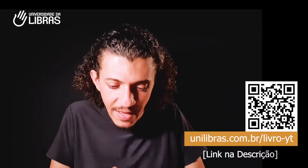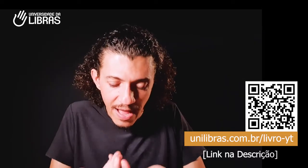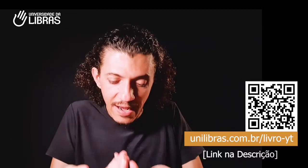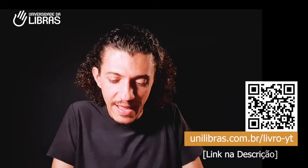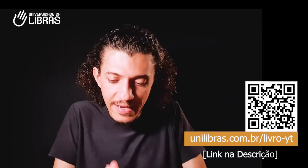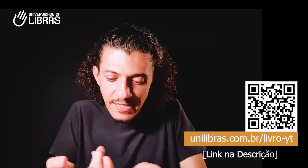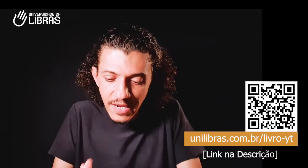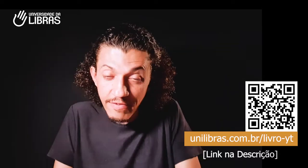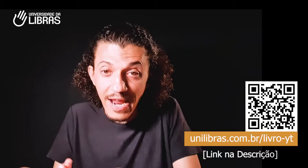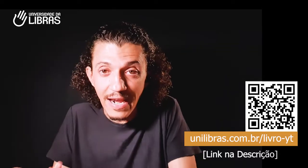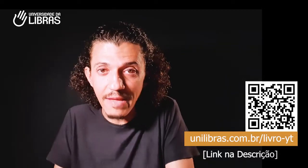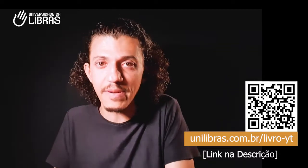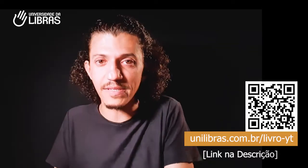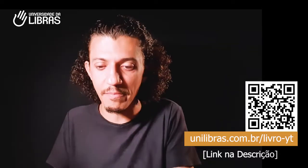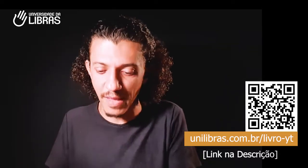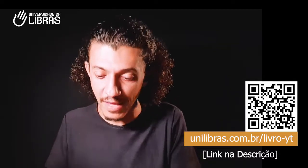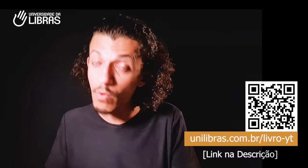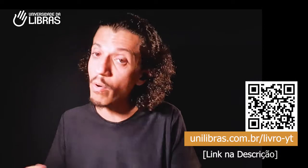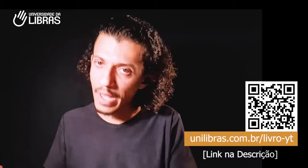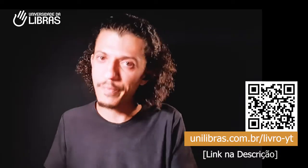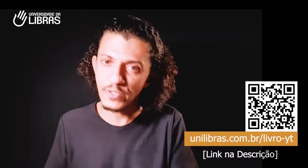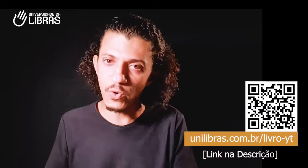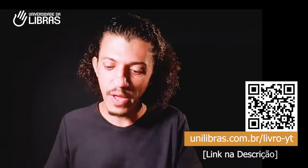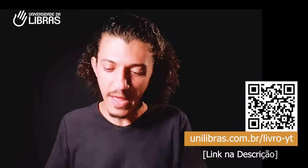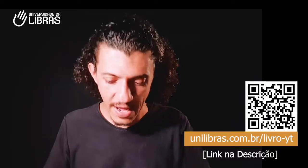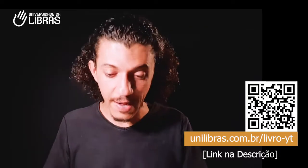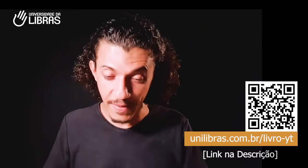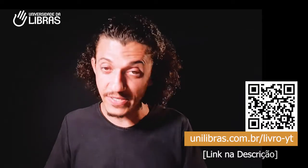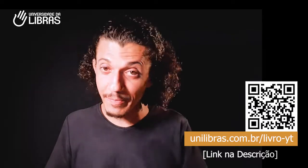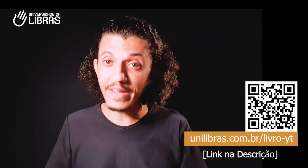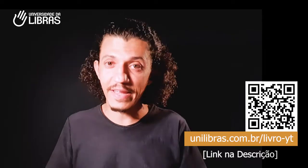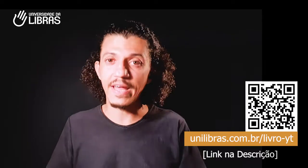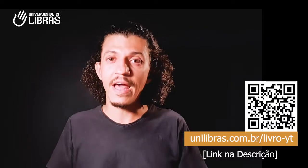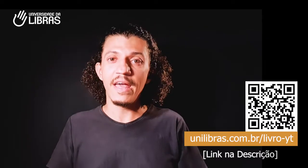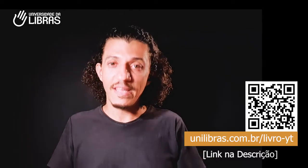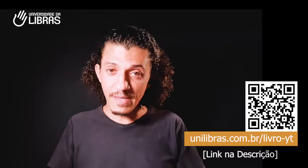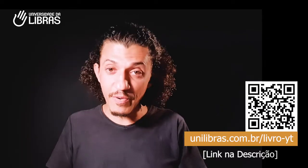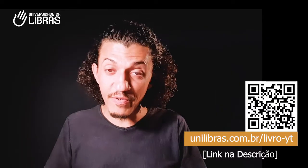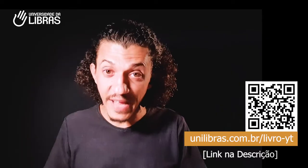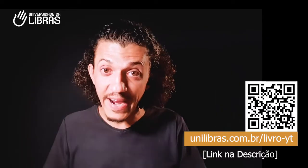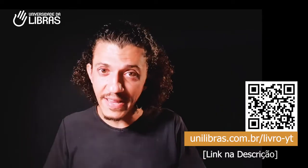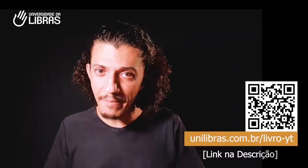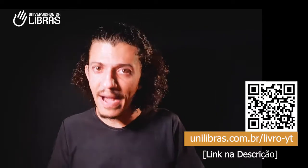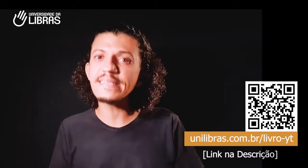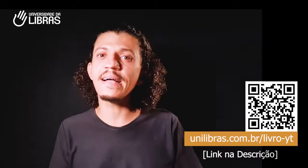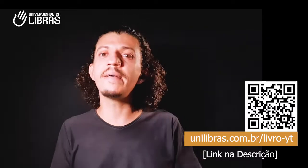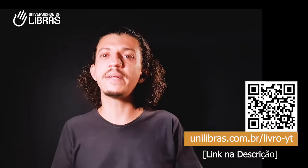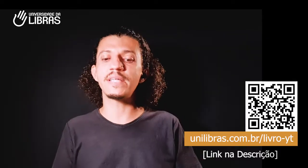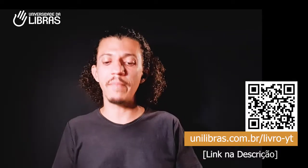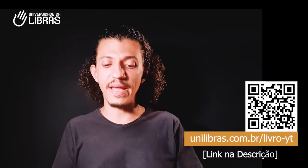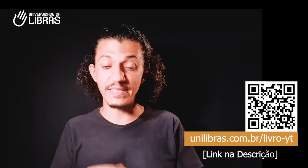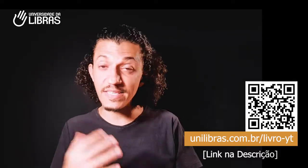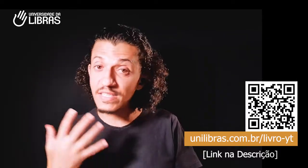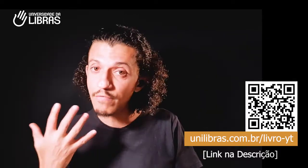aprender a ler e escrever a libra também qualquer pessoa é capaz de aprender e se aprofundar ainda mais a libra também